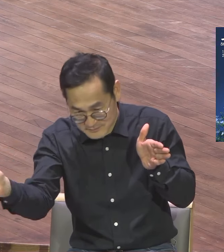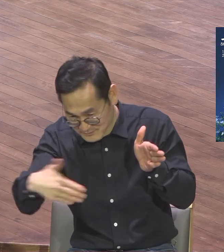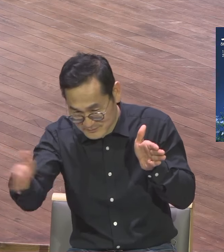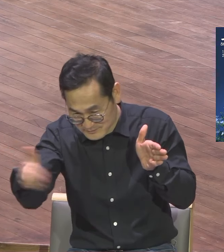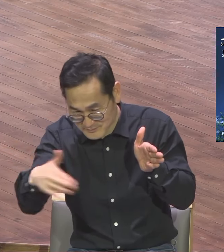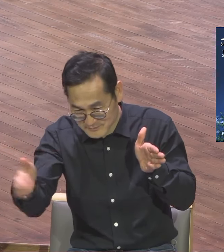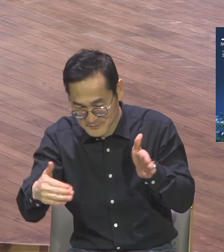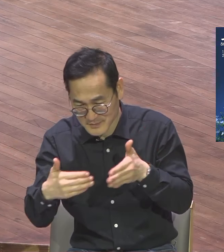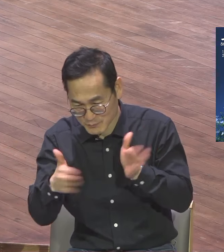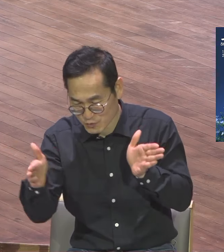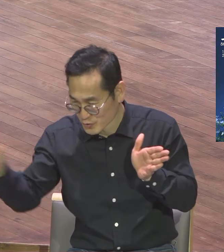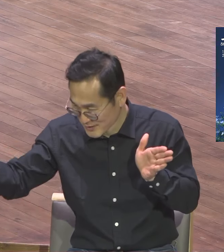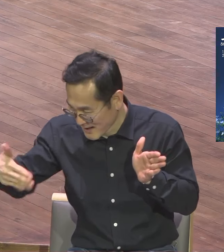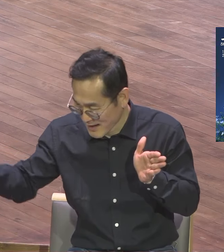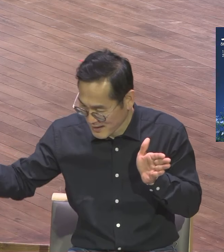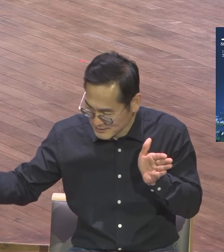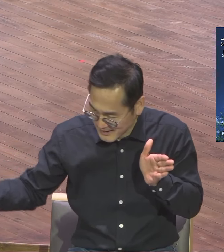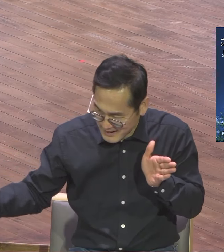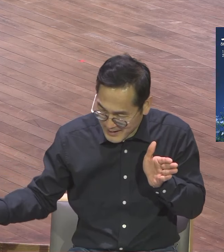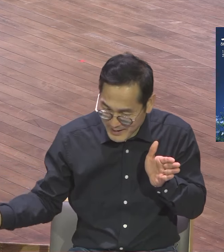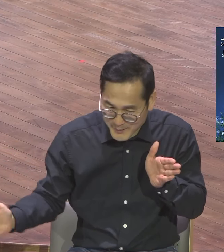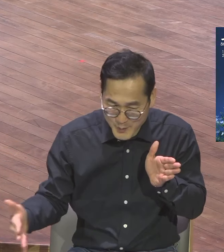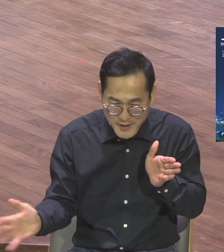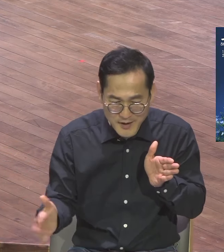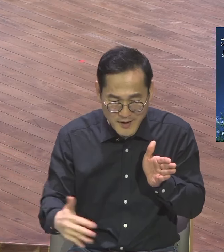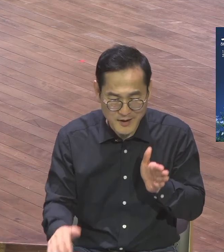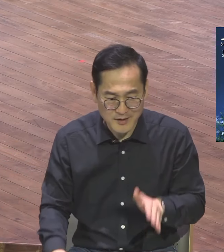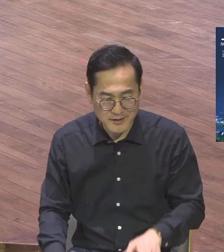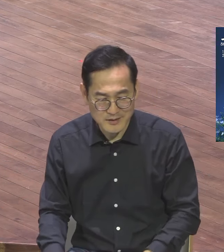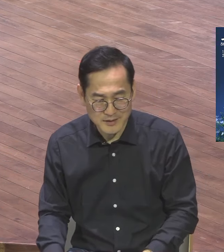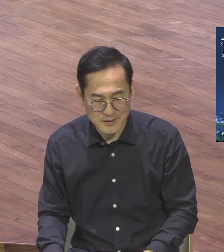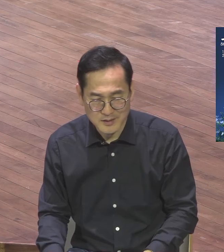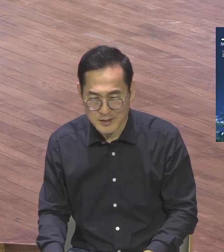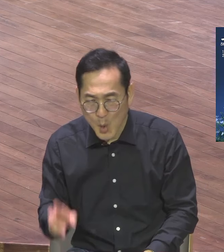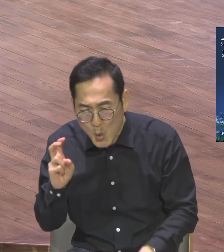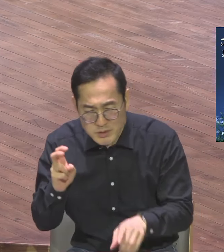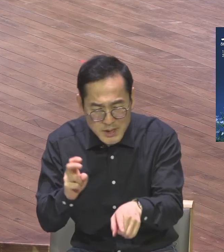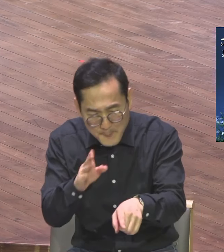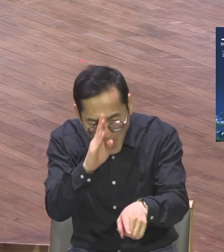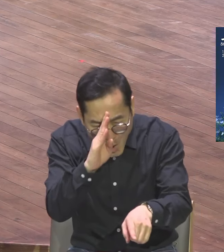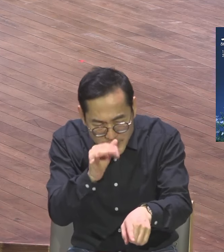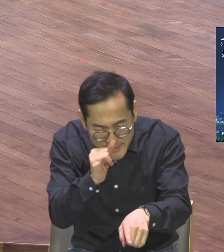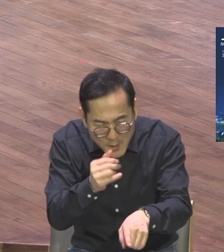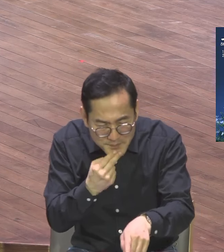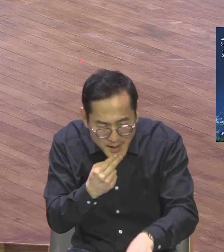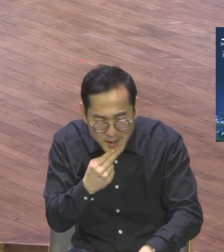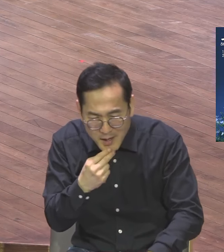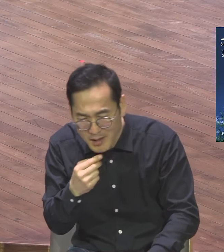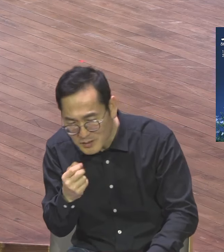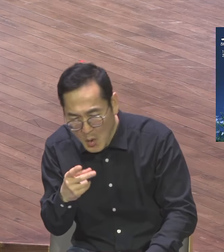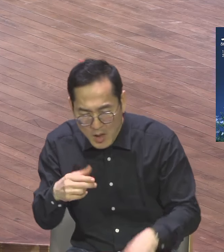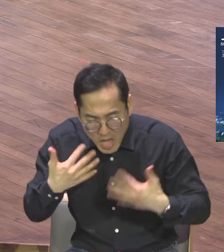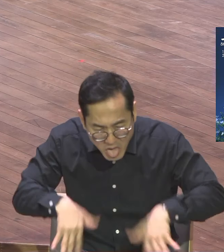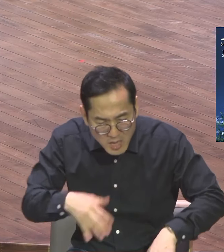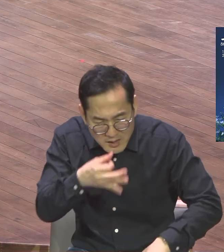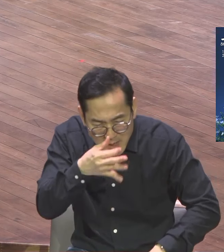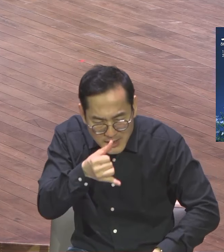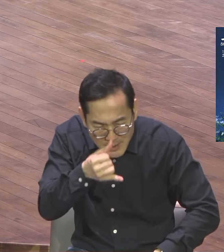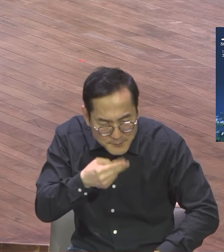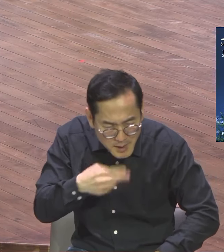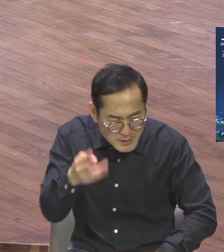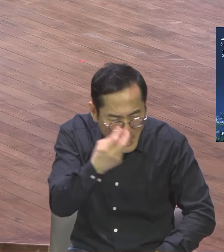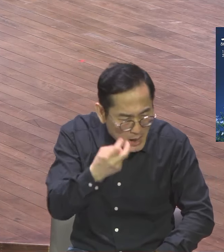다 보면서 그 양이 혹시 병들지 않았는지 혹시 몸이 안 좋은지 그거 다 보는 거 자세히 보는